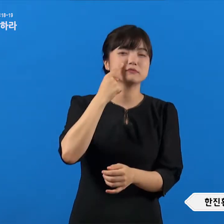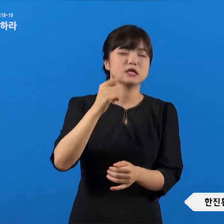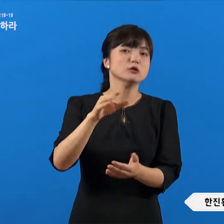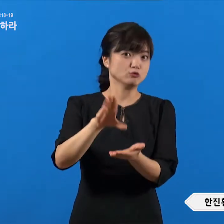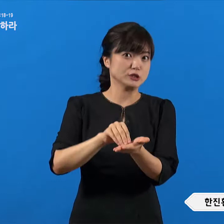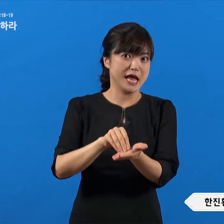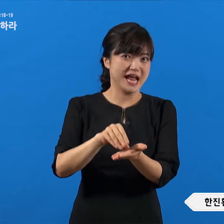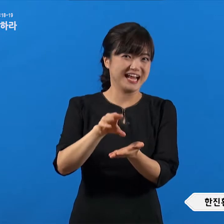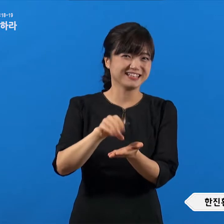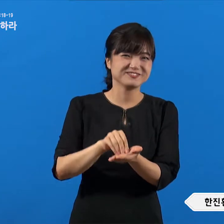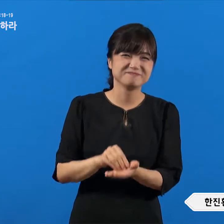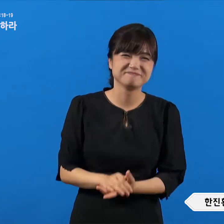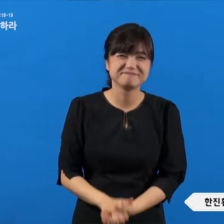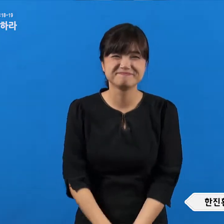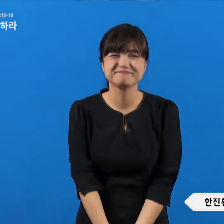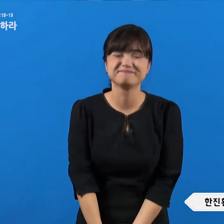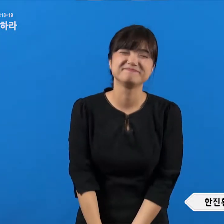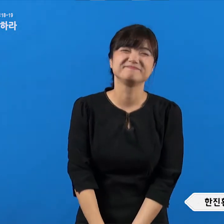숙제입니다.